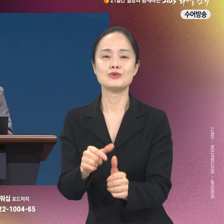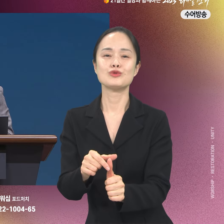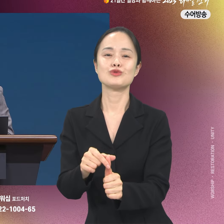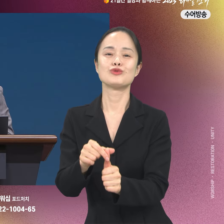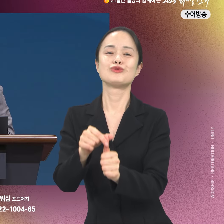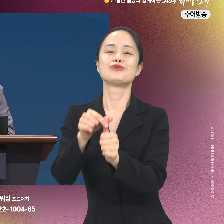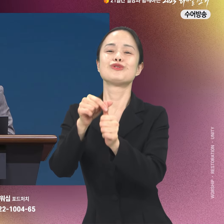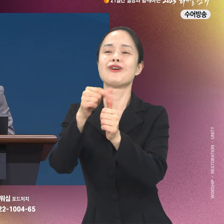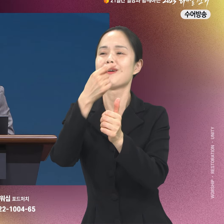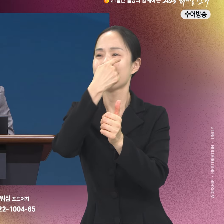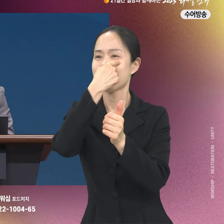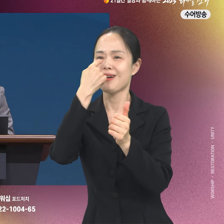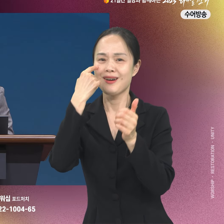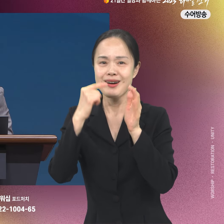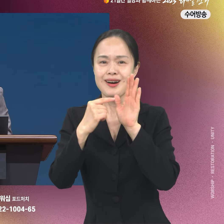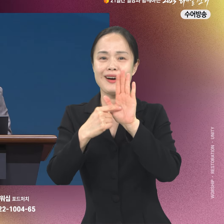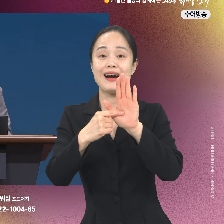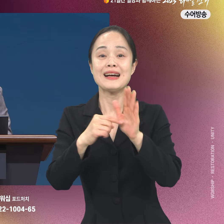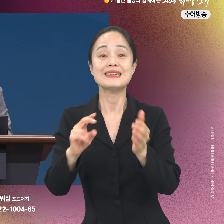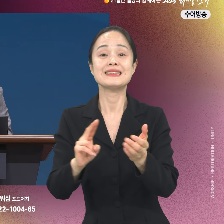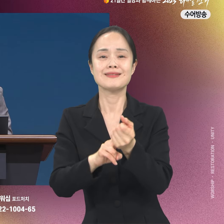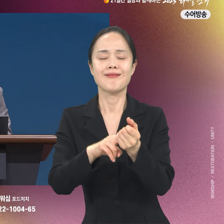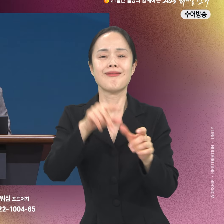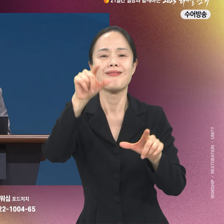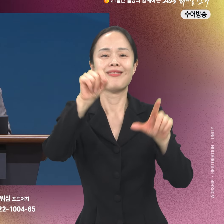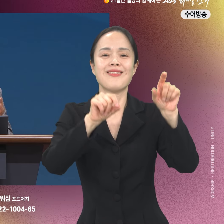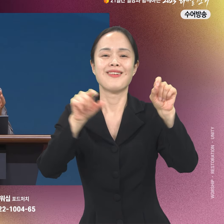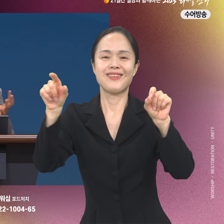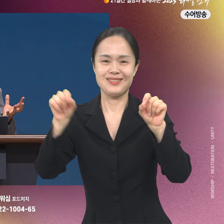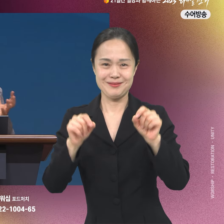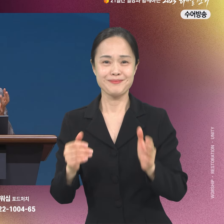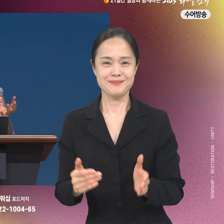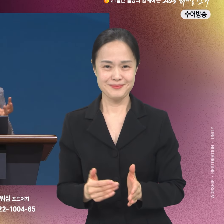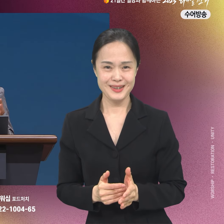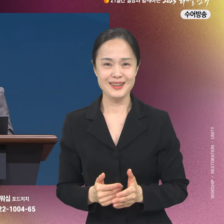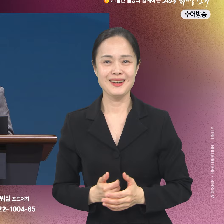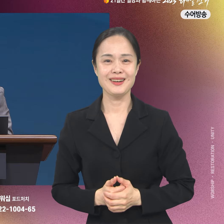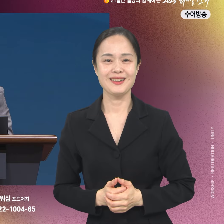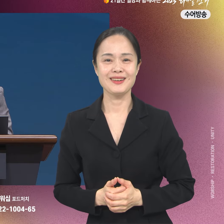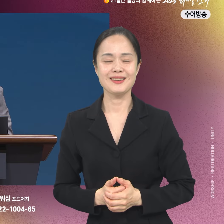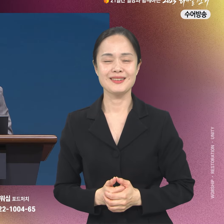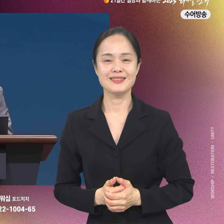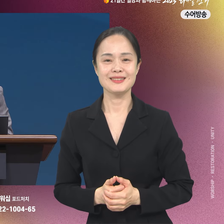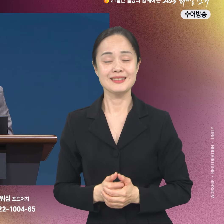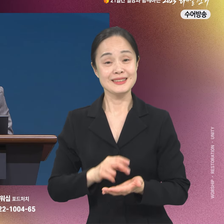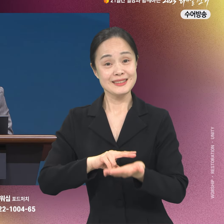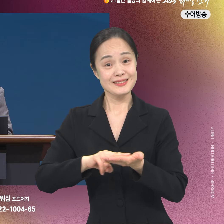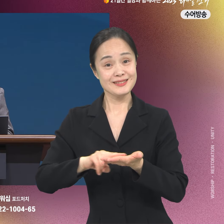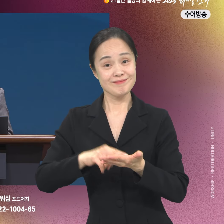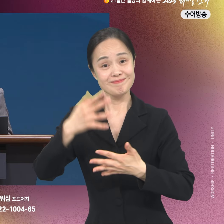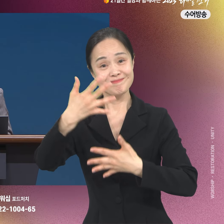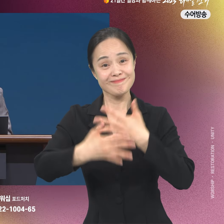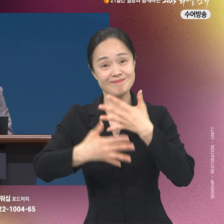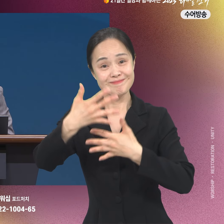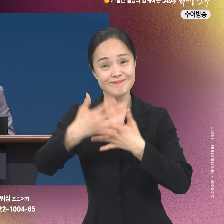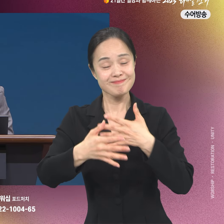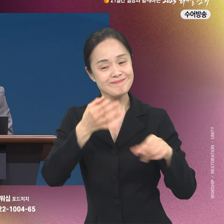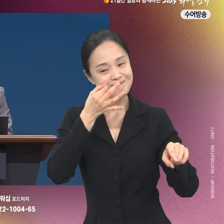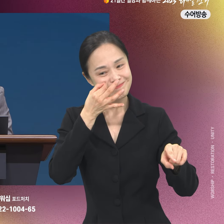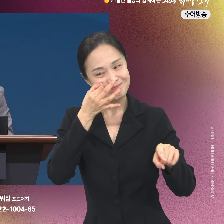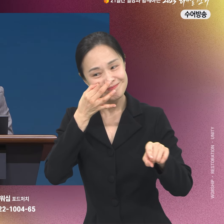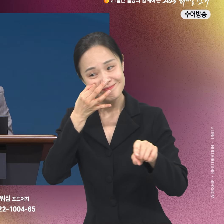안타까운 건 이제 이 영화를 보시고 물론 많은 분들의 다양한 관점이라는 걸 제가 존중은 할